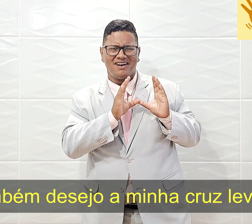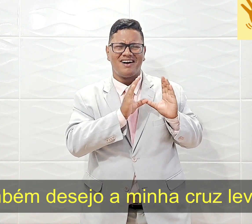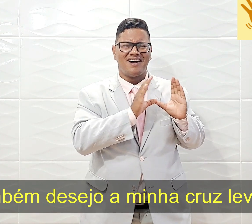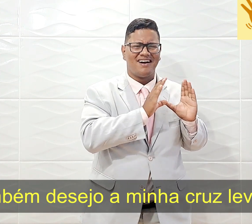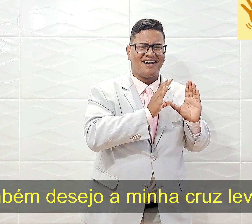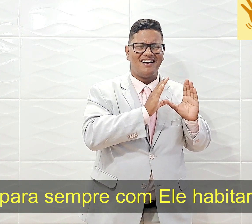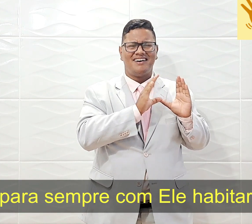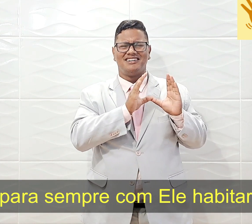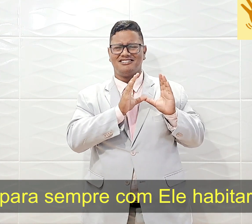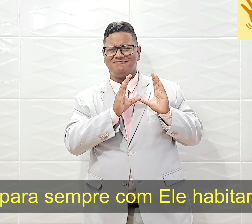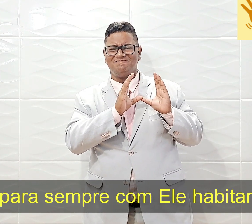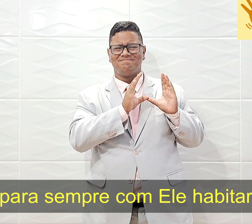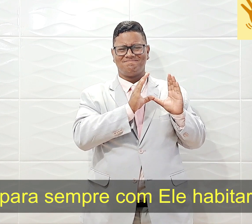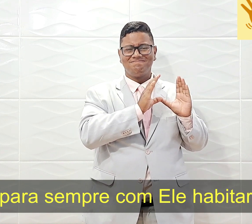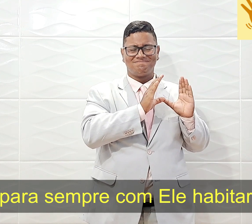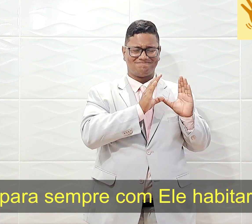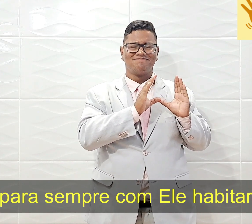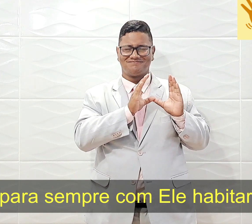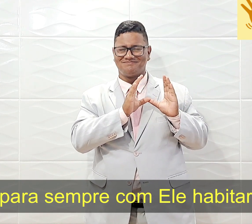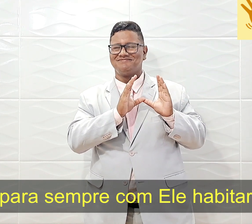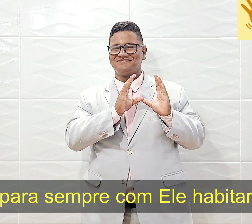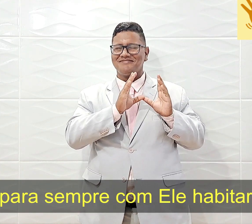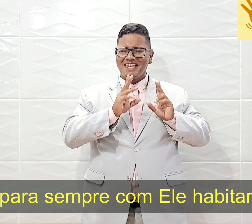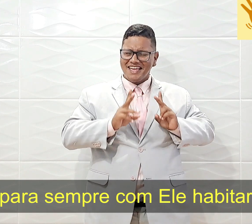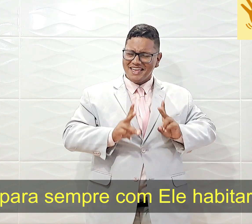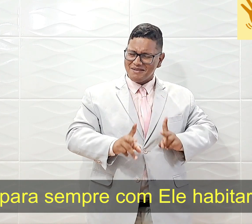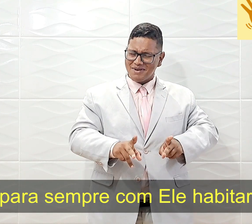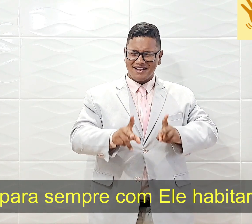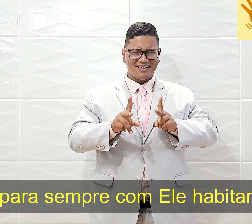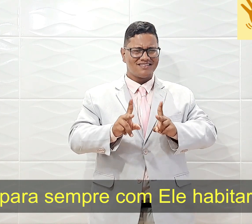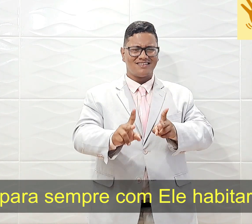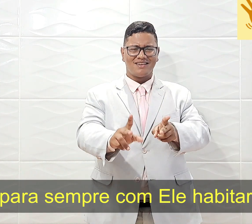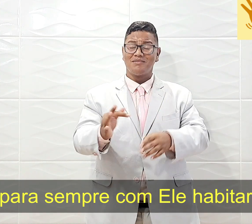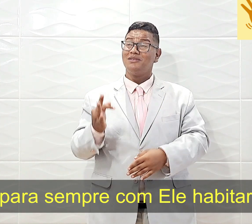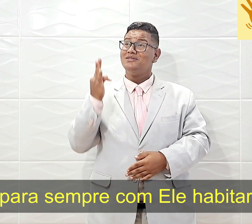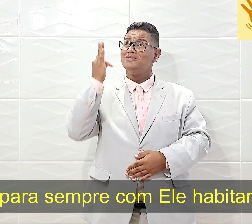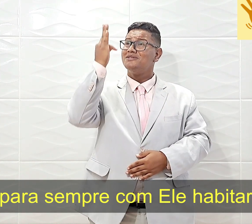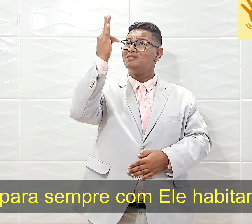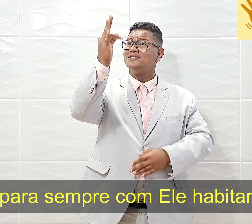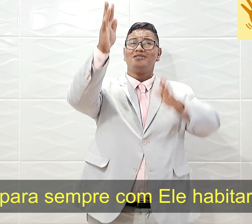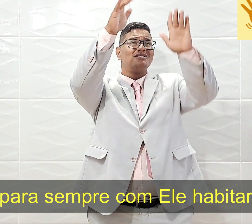E para sempre Sempre com ele ele